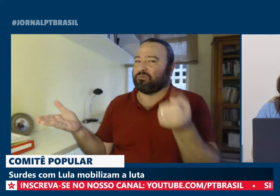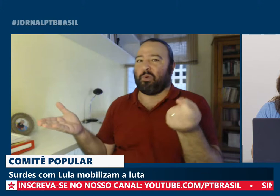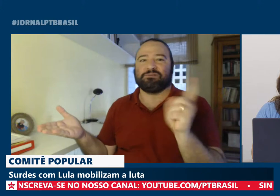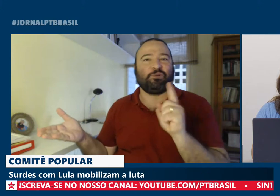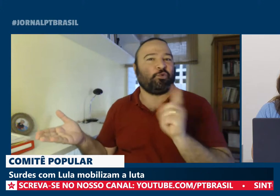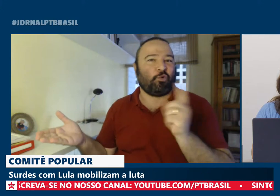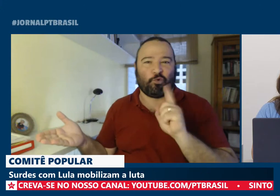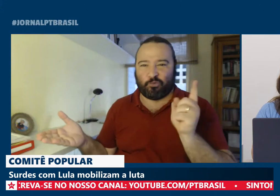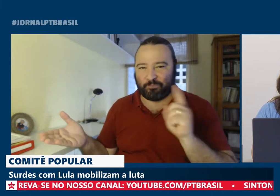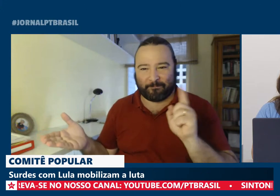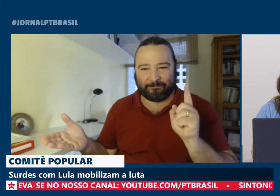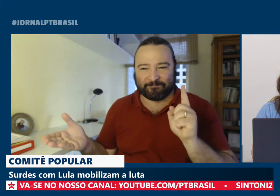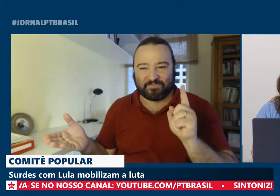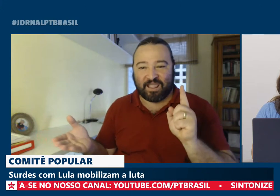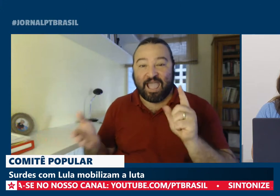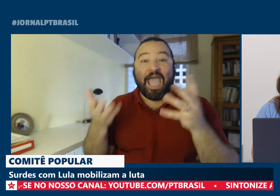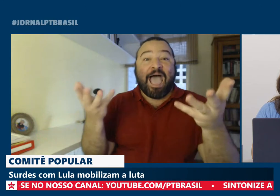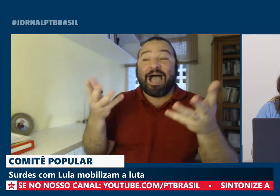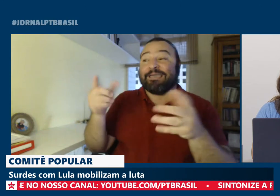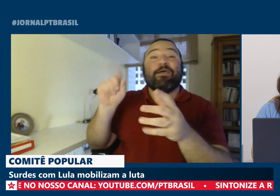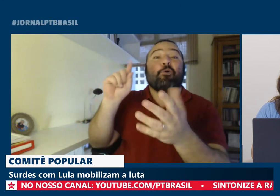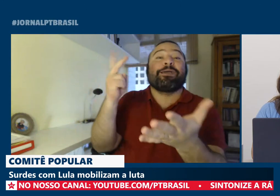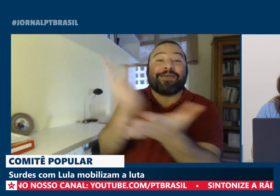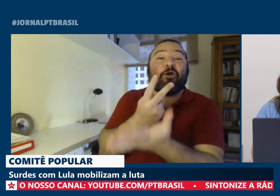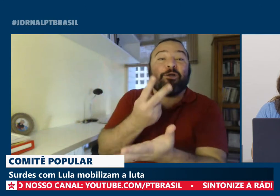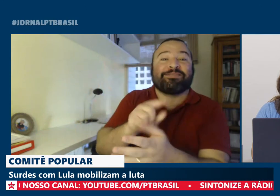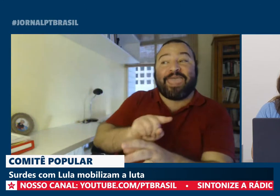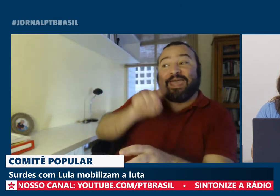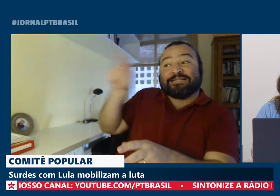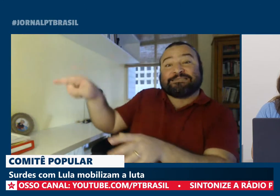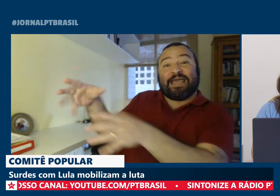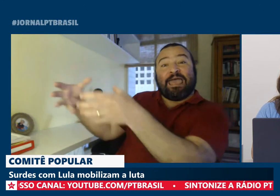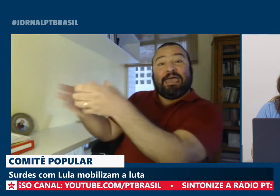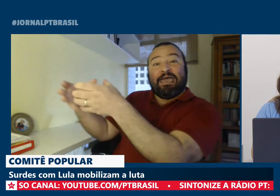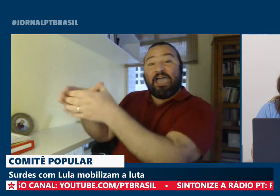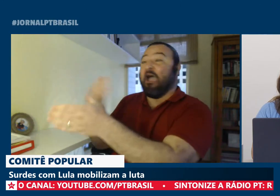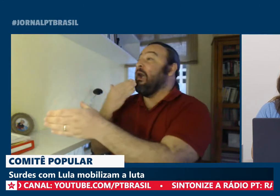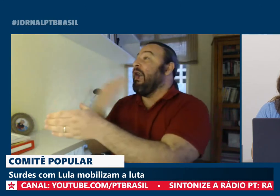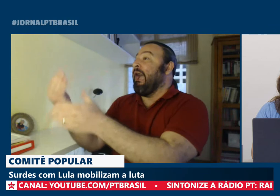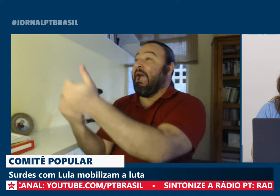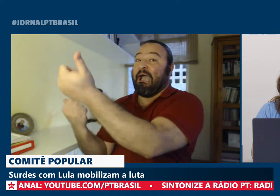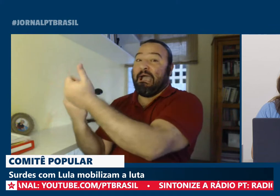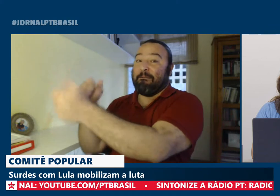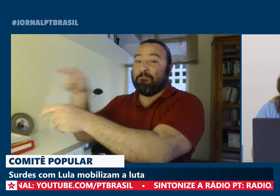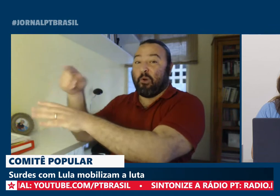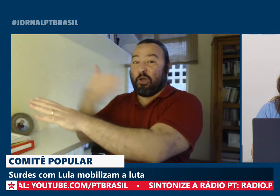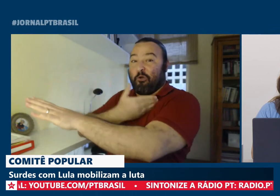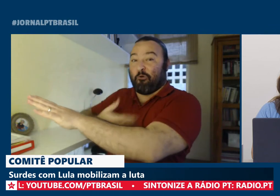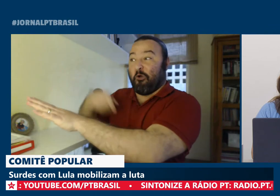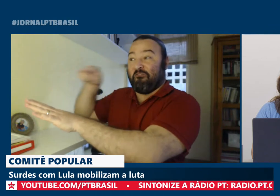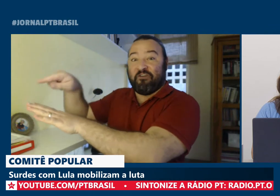capacitistas, uhum, né, contra nós. Então, a gente não aceita esse tipo de discurso. Então,